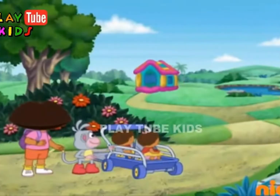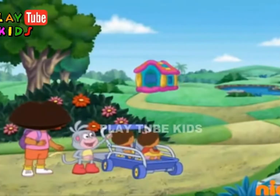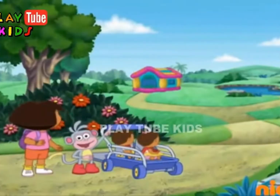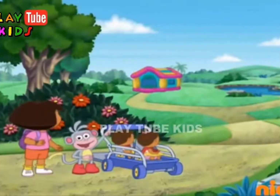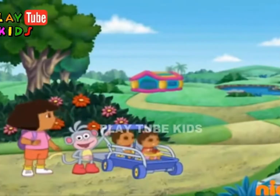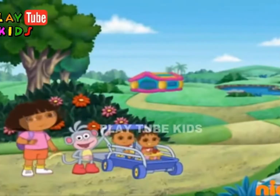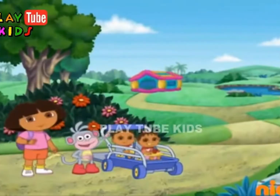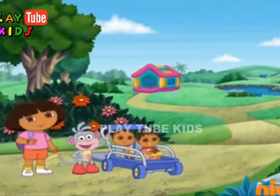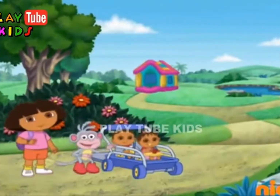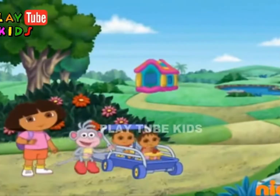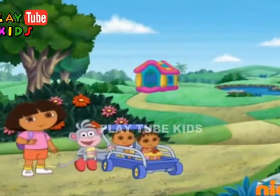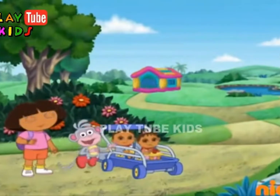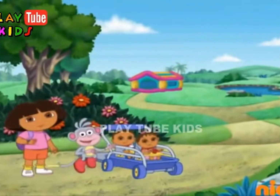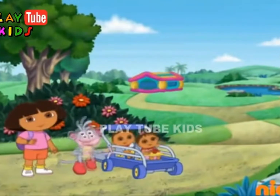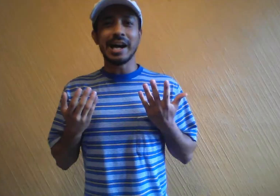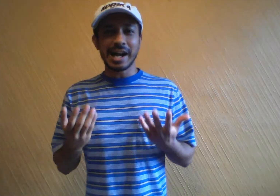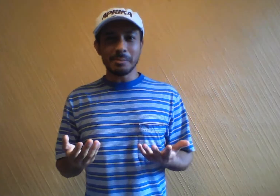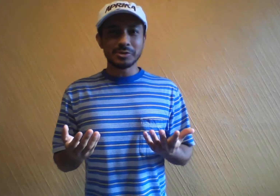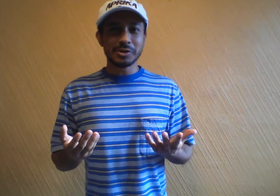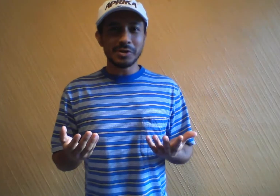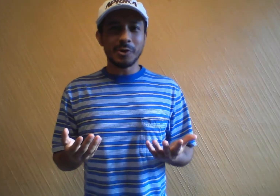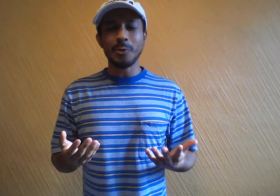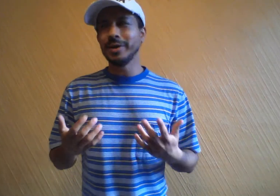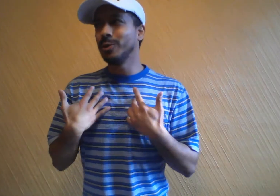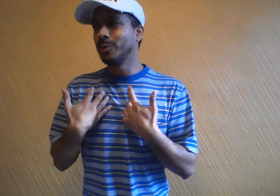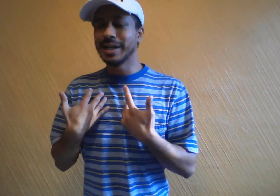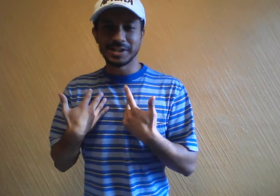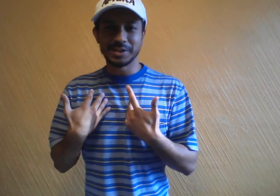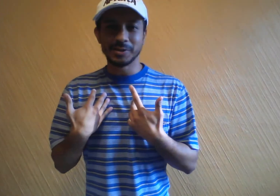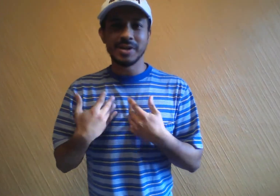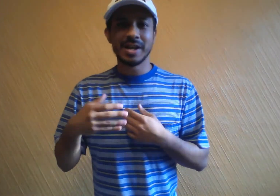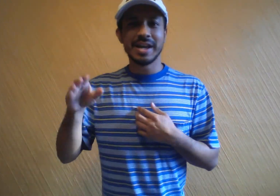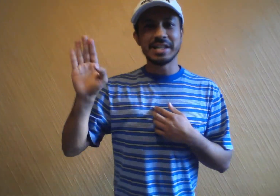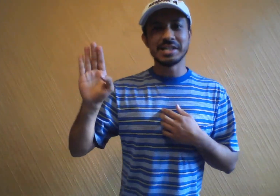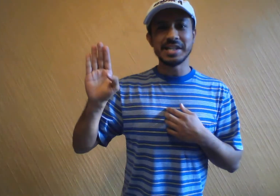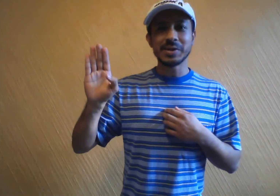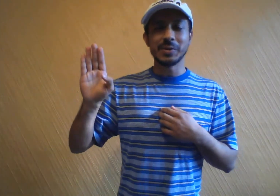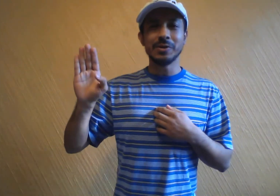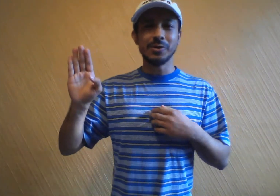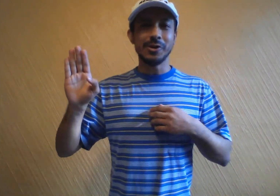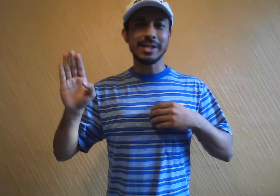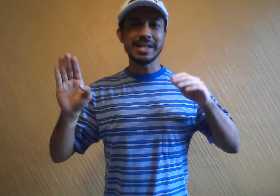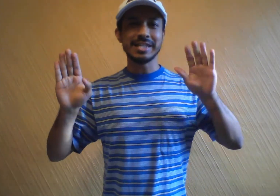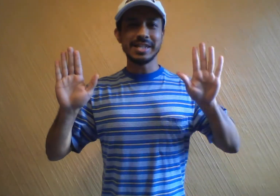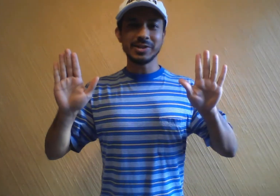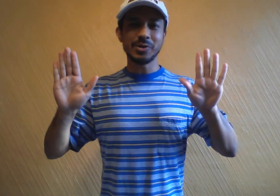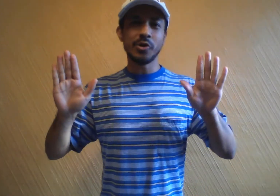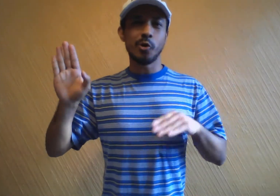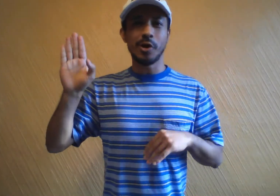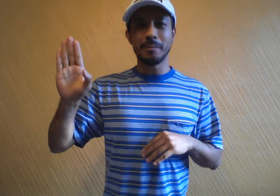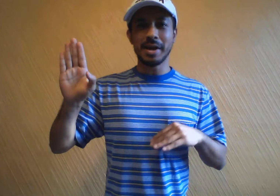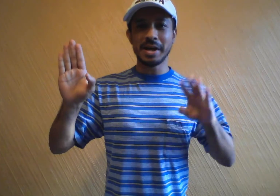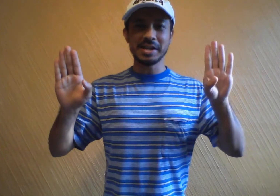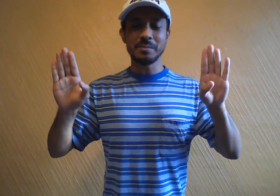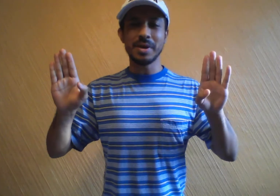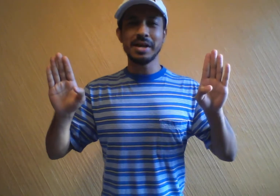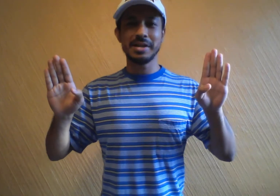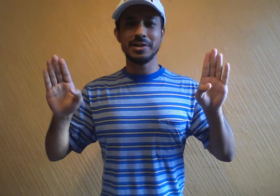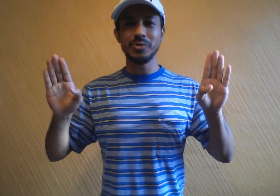¡La veo! ¡La veo! Hagámoslo, o bueno, lo voy a hacer yo. En 5 y en 5, o en B y en B, y lo